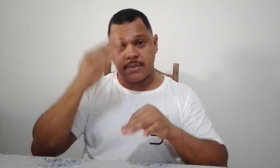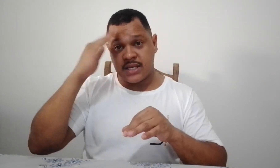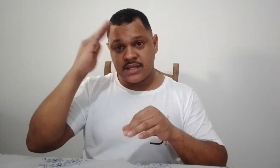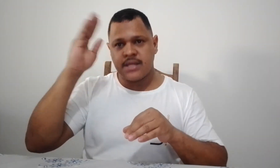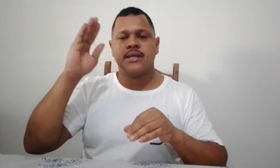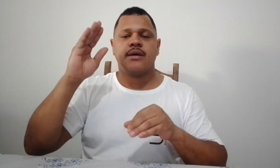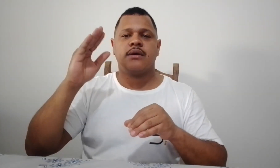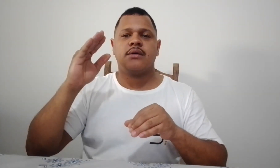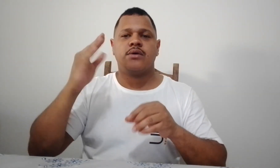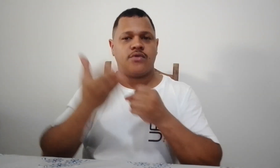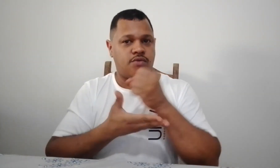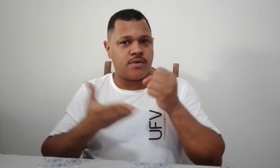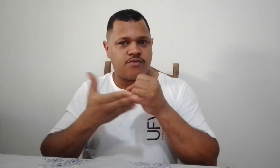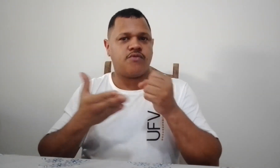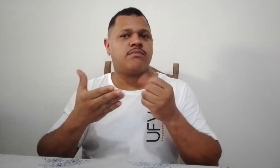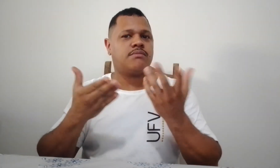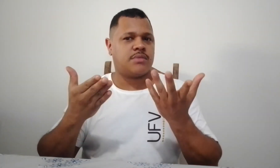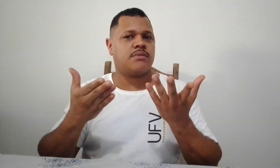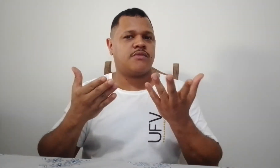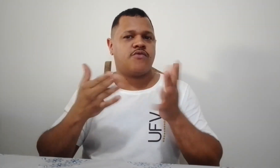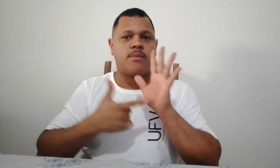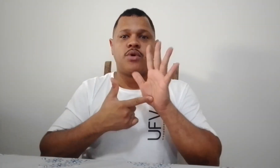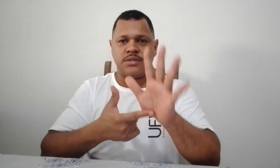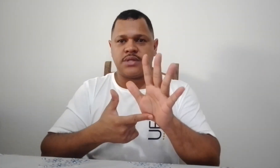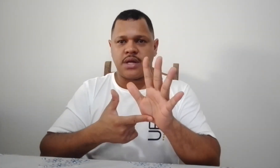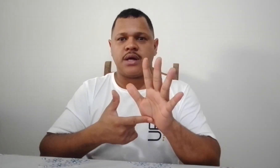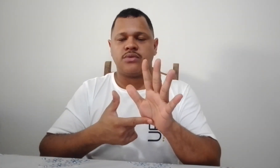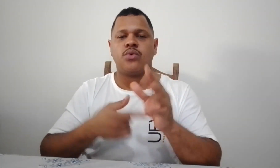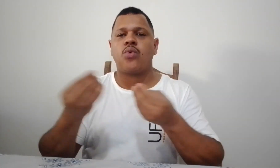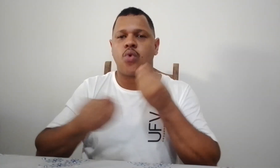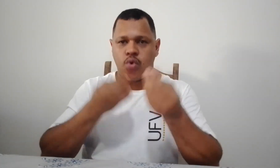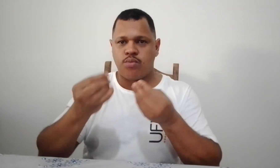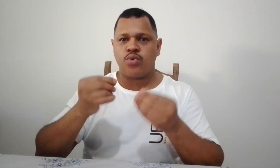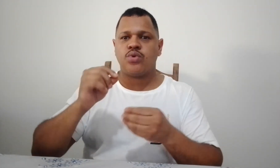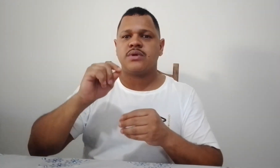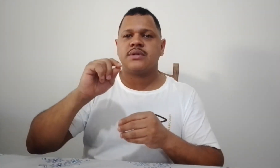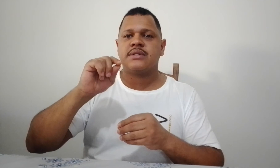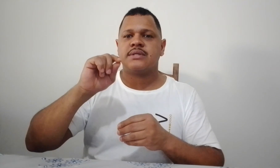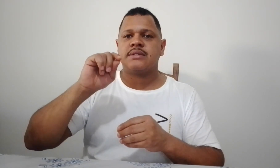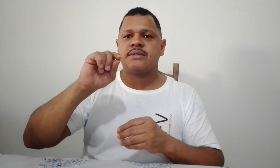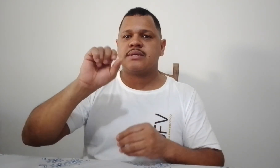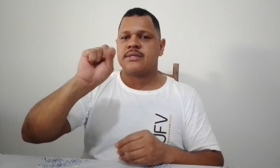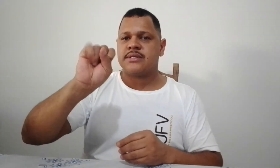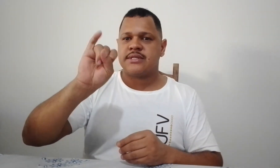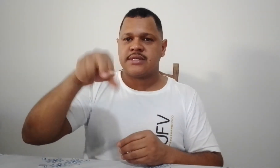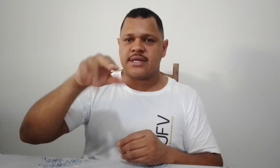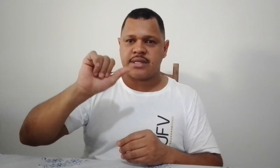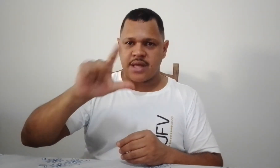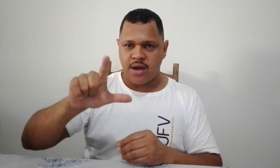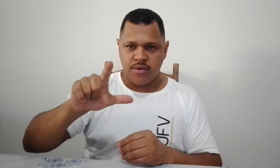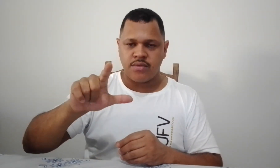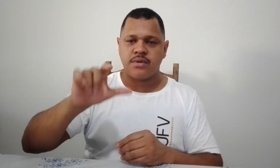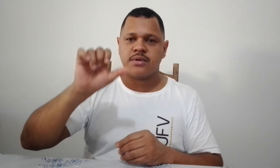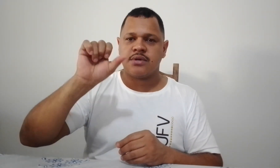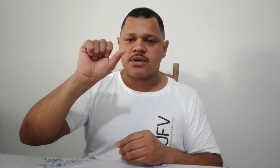foram apresentados aqui sobre um sinal senoidal. Nós temos agora uma função senoidal que está deslocada